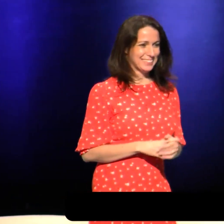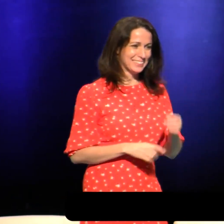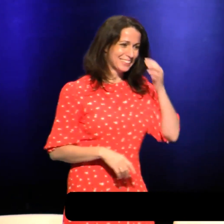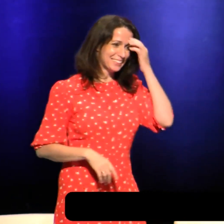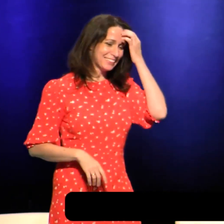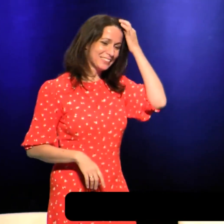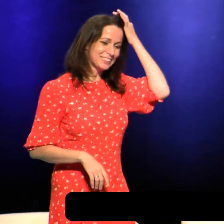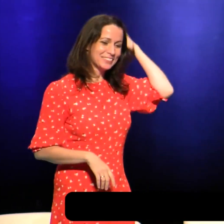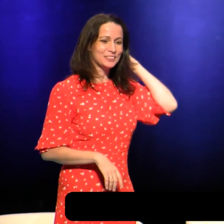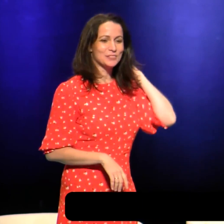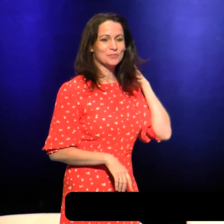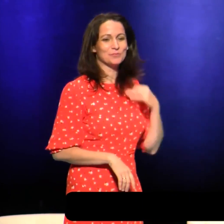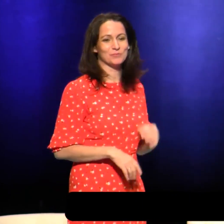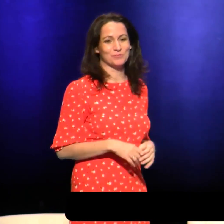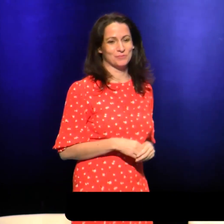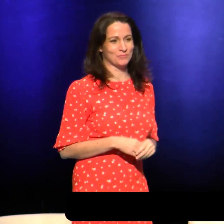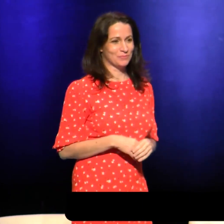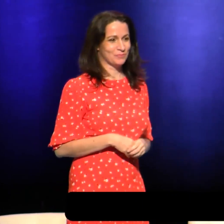Sí.